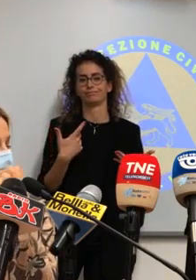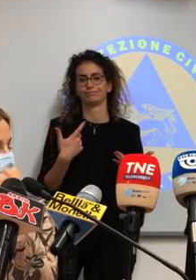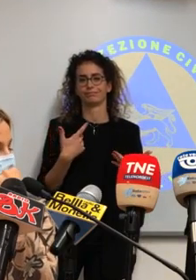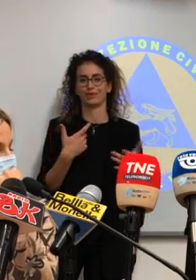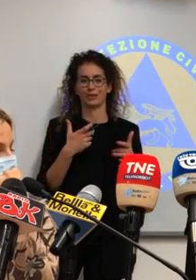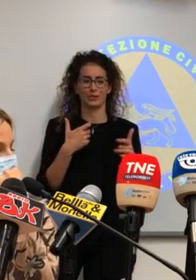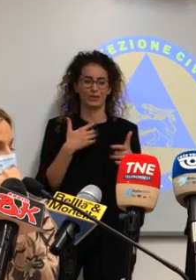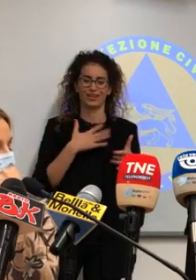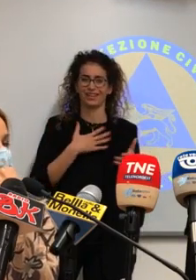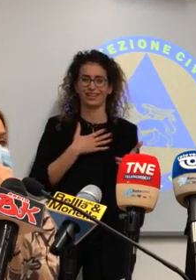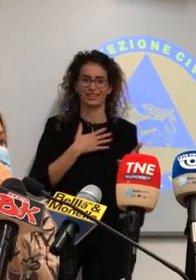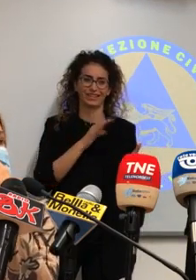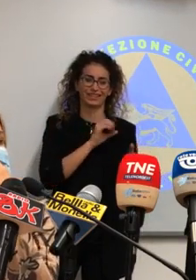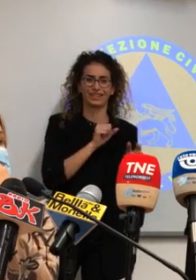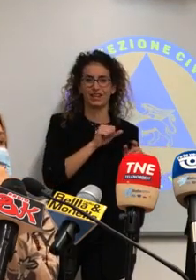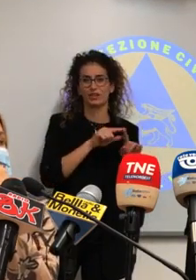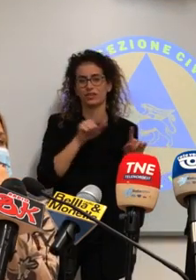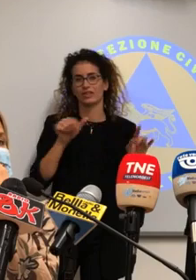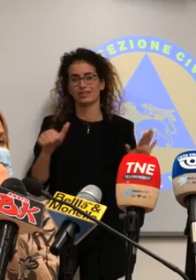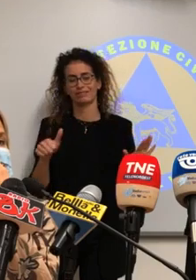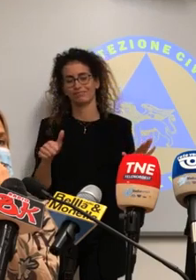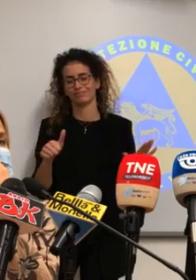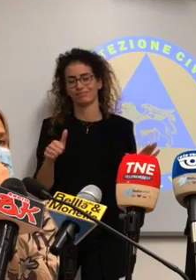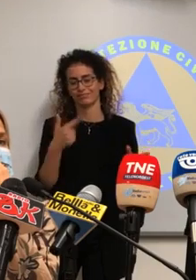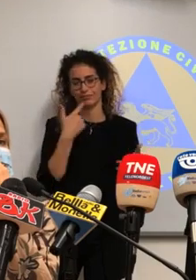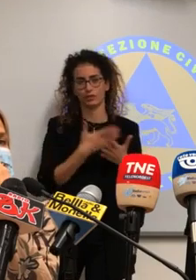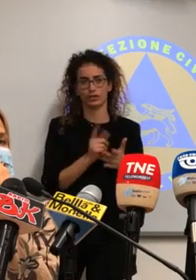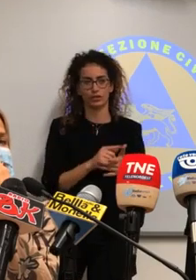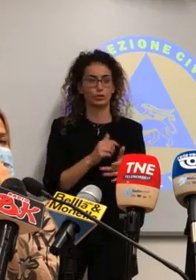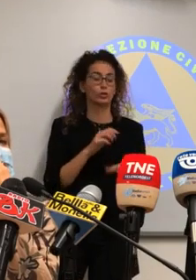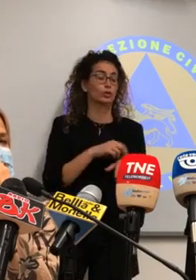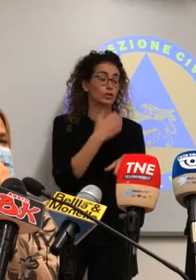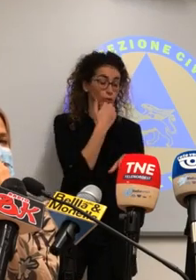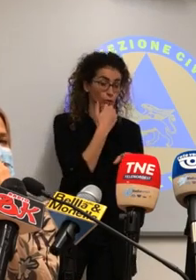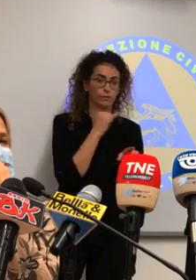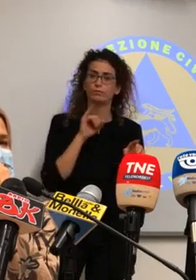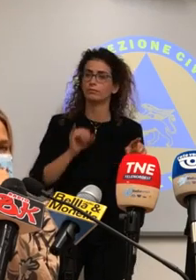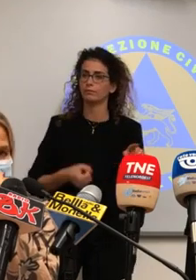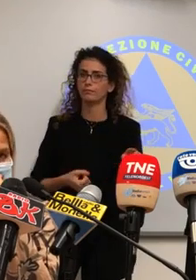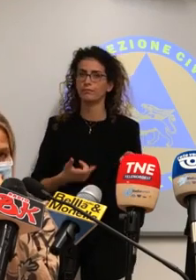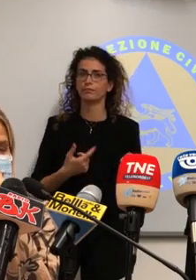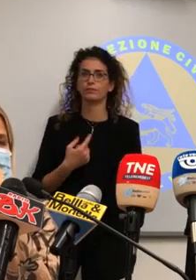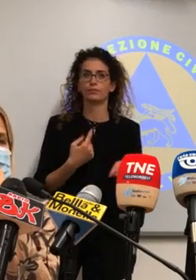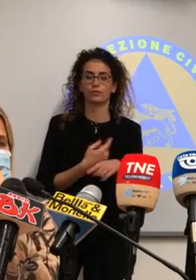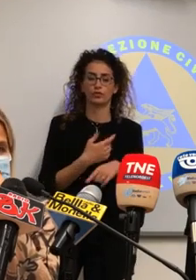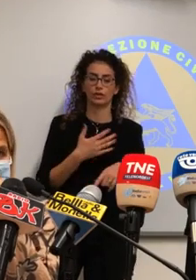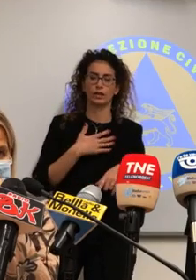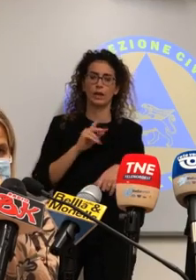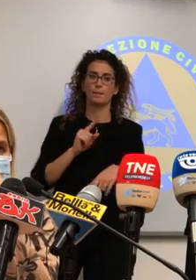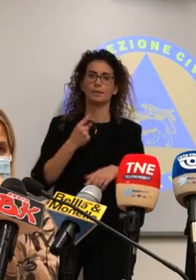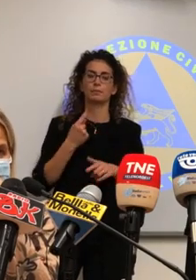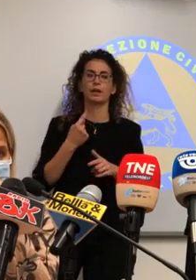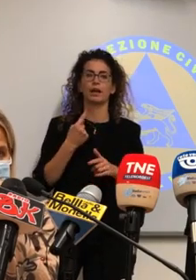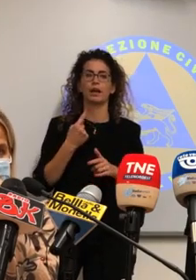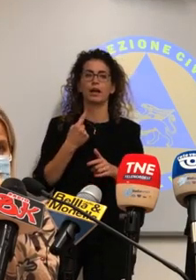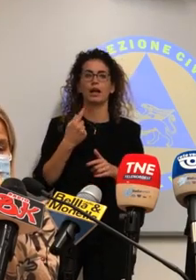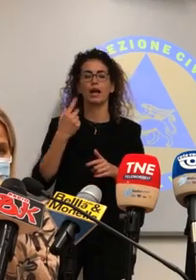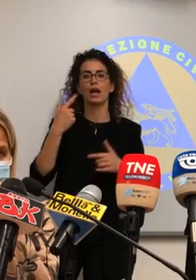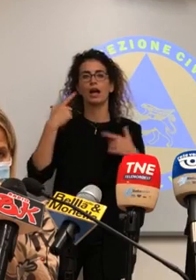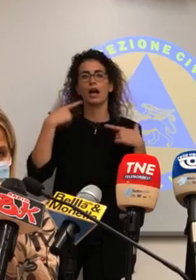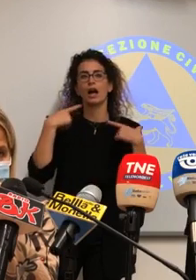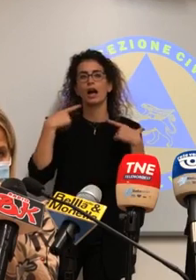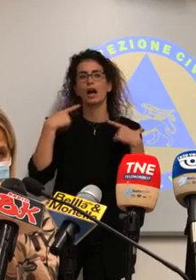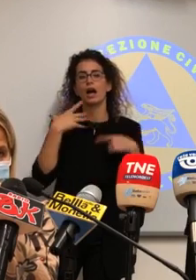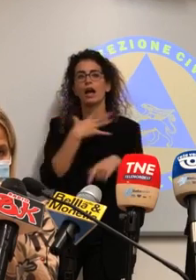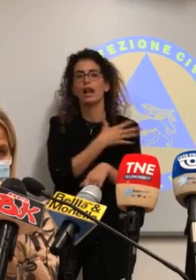applicate per quelle fasce di età dei più piccoli. Dottoressa, scusi, ma sì, se invece dalla primaria, quindi dalla prima elementare, come la chiamiamo normalmente,